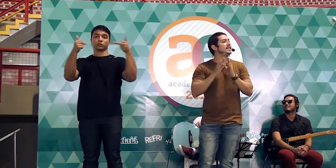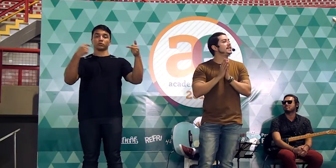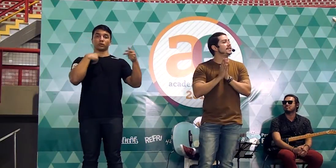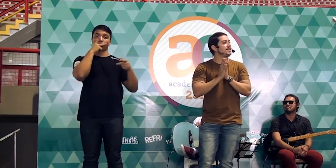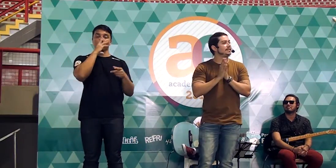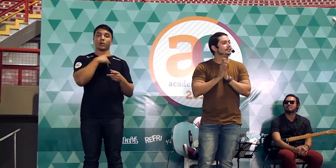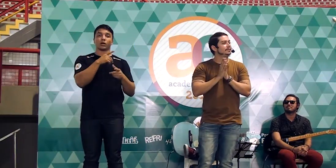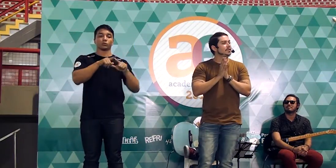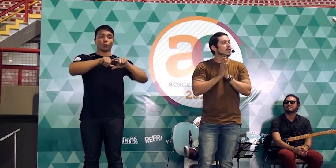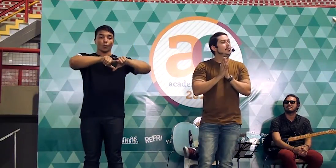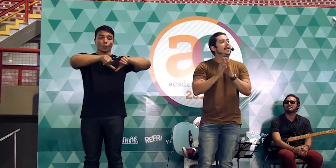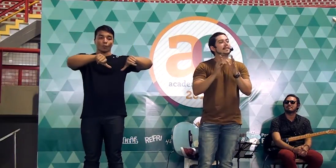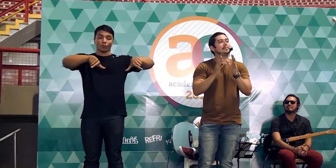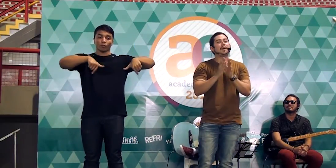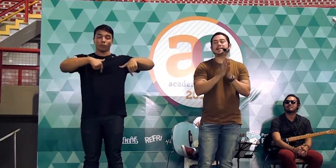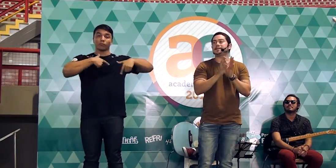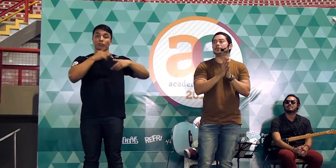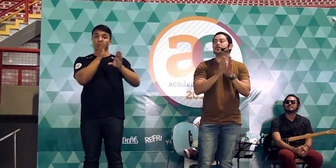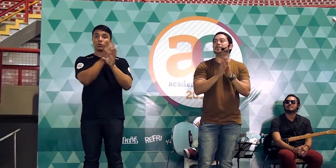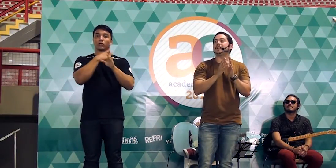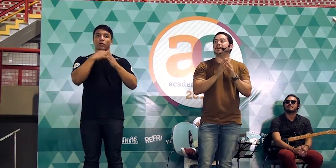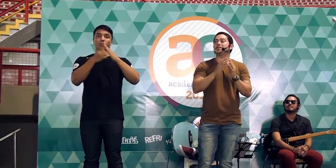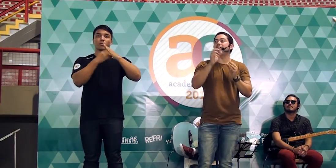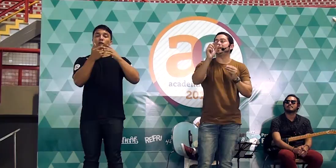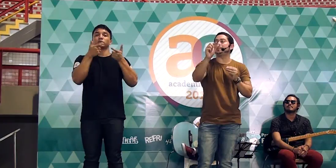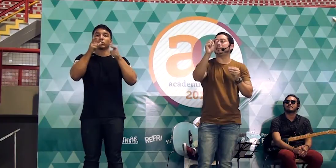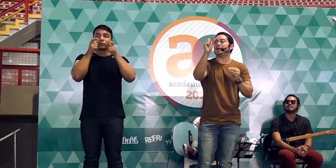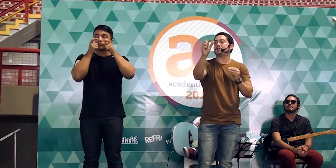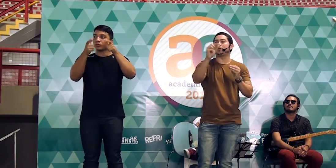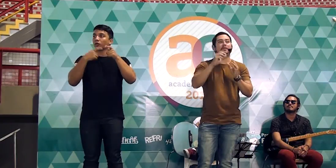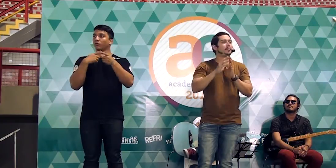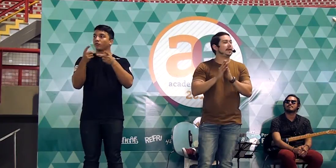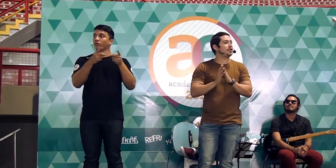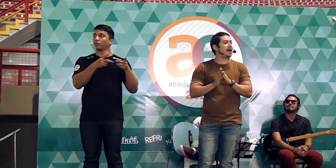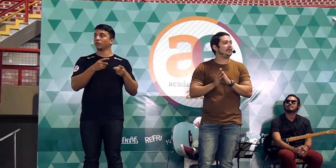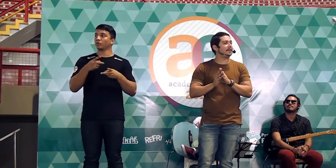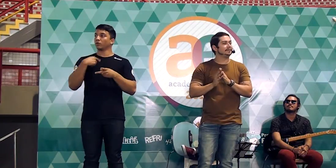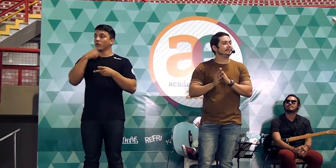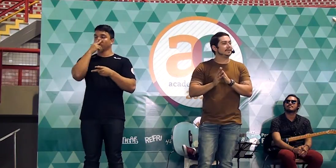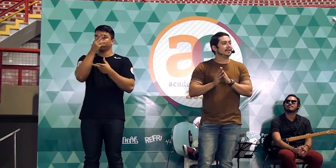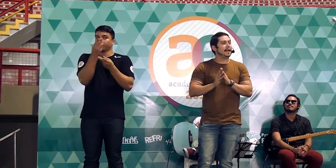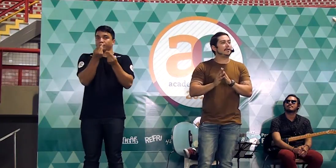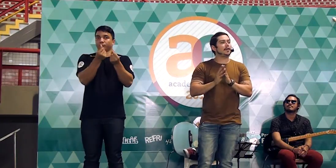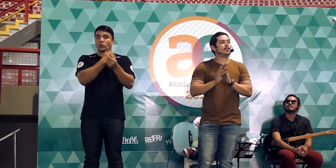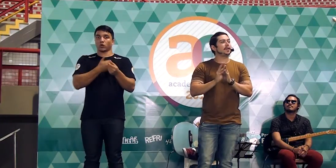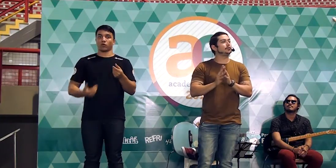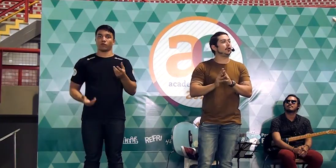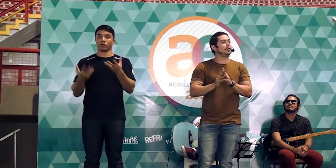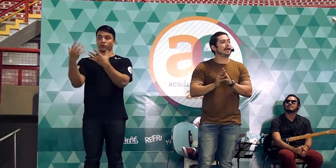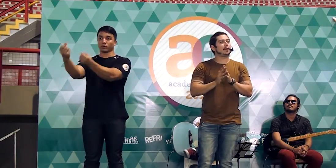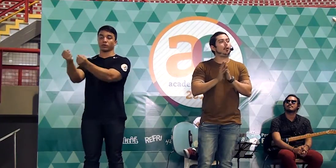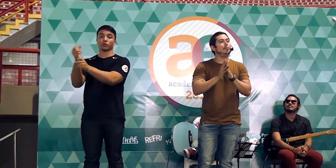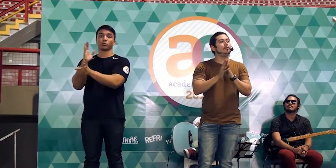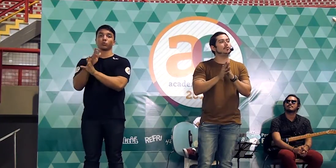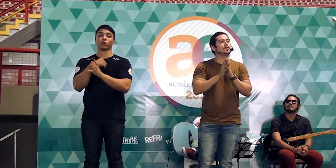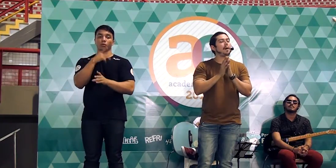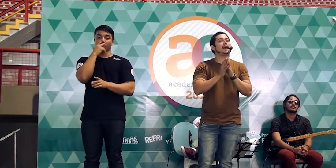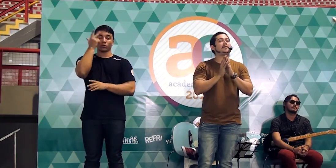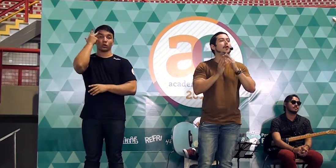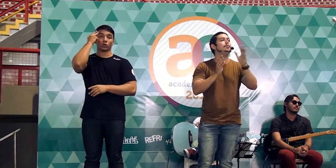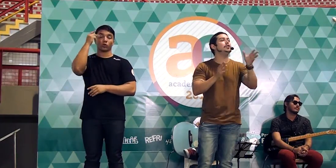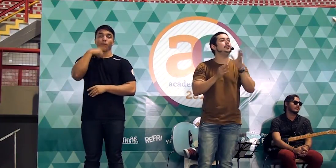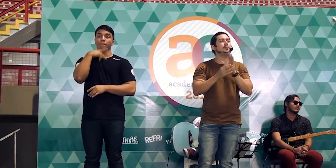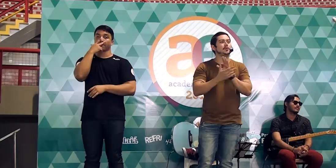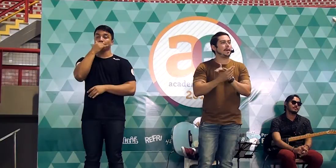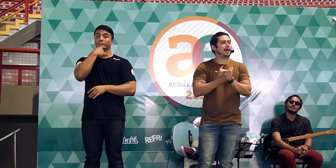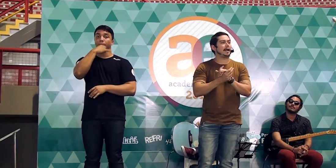viviam vazias, porque as empresas não tinham interesse de vender pelo preço que o governo praticava. Era um negócio tão doido que era comum os pais